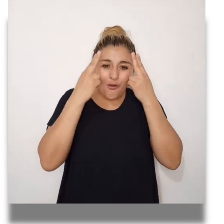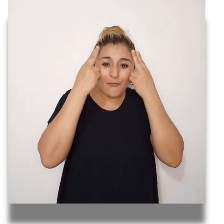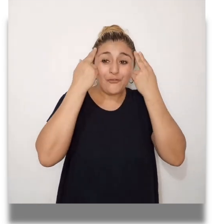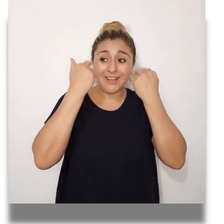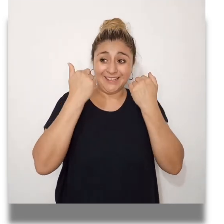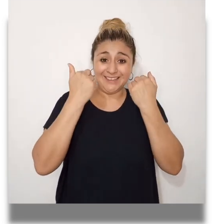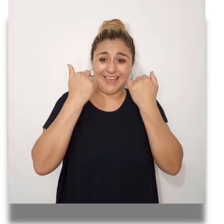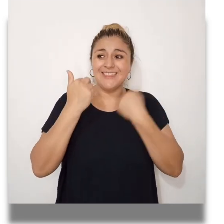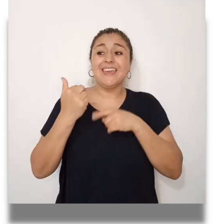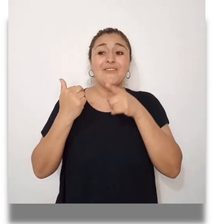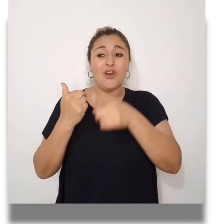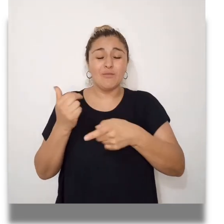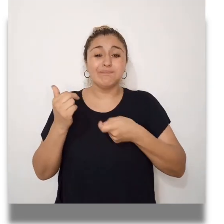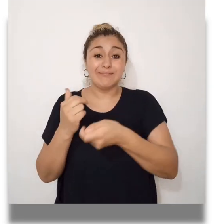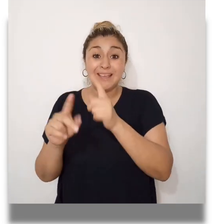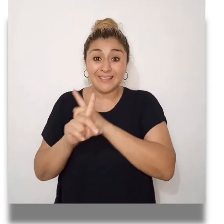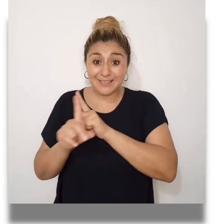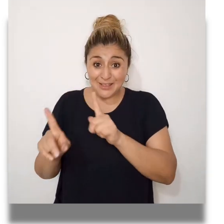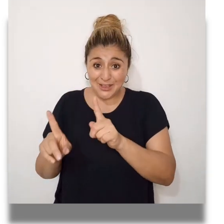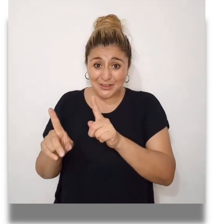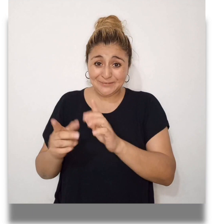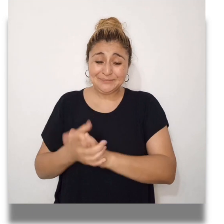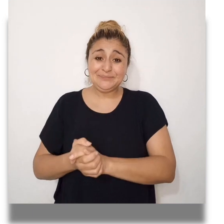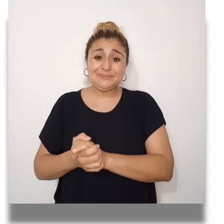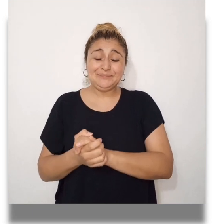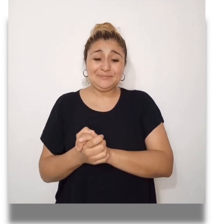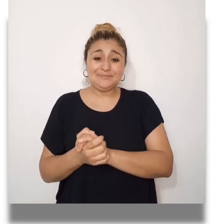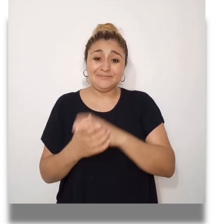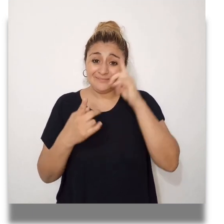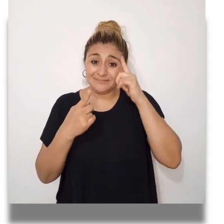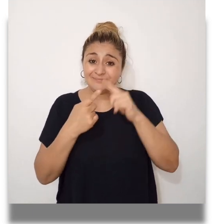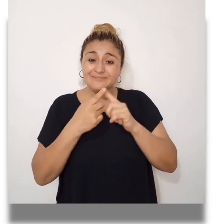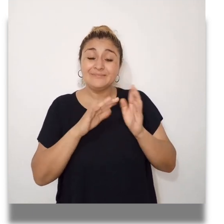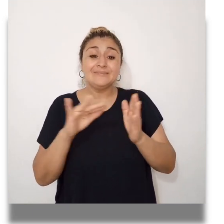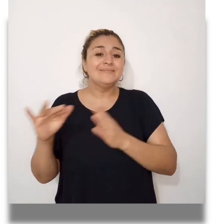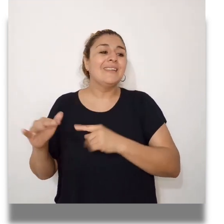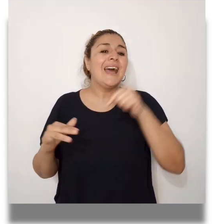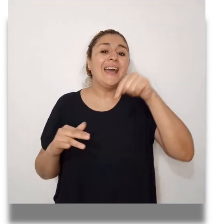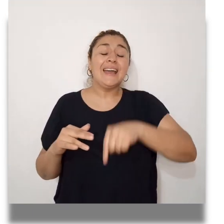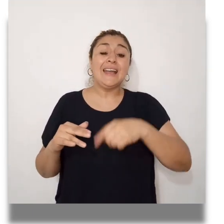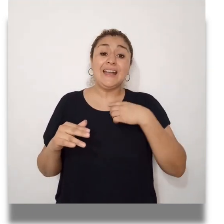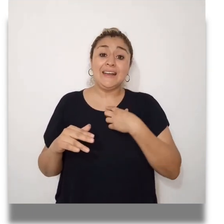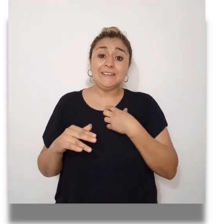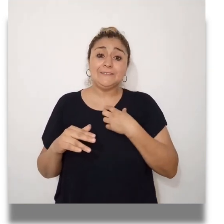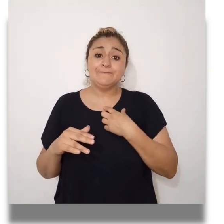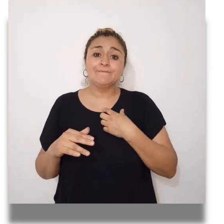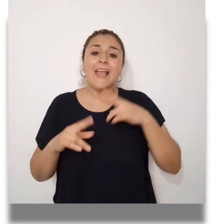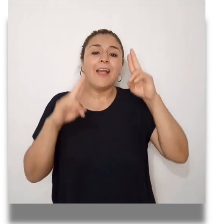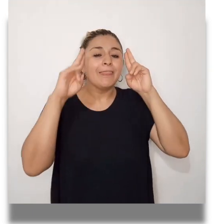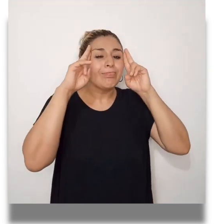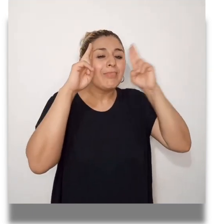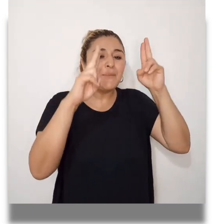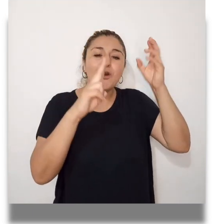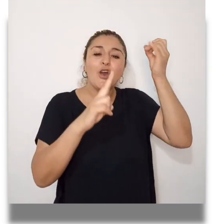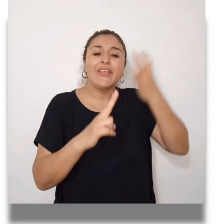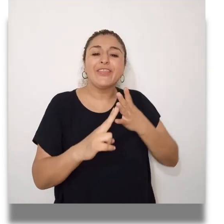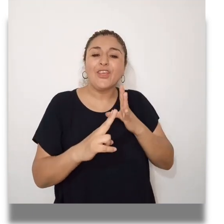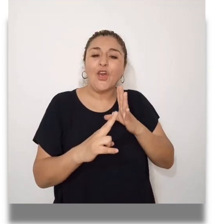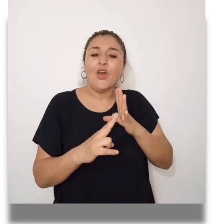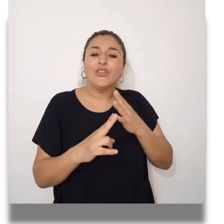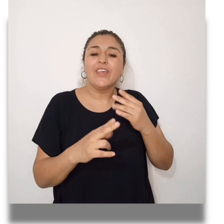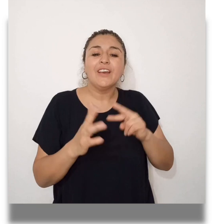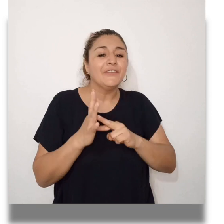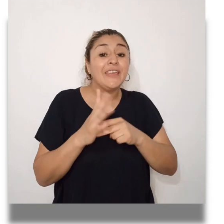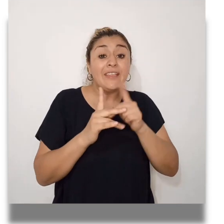Dios. Avoir la confiance en Dieu. Tener confianza en Dios. La crainte de Dieu, c'est être prêt à